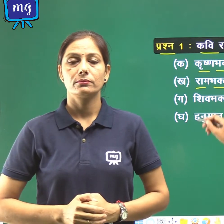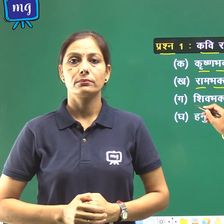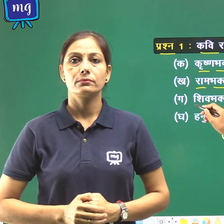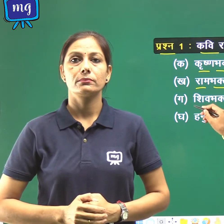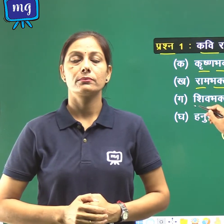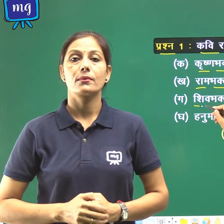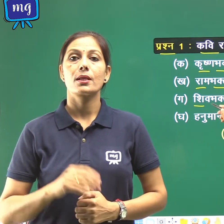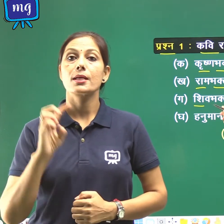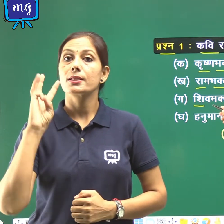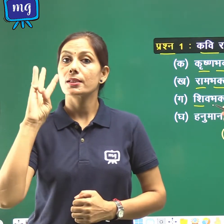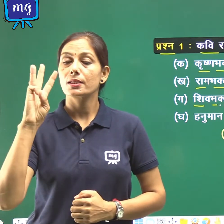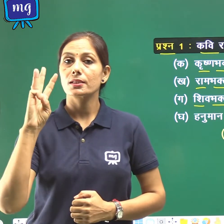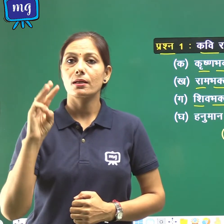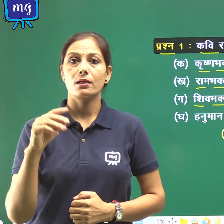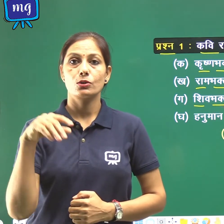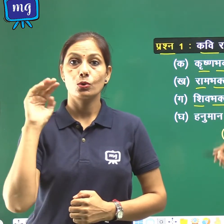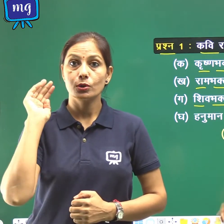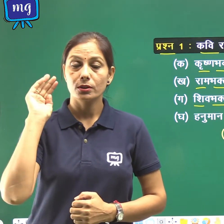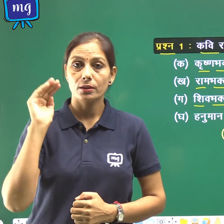तीसरा शिव भक्त,